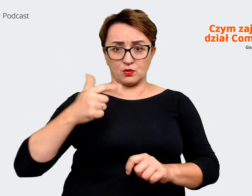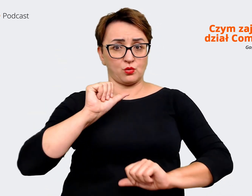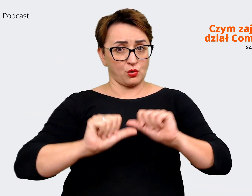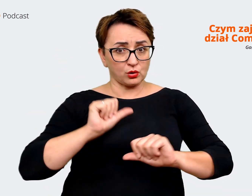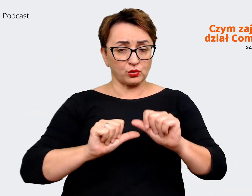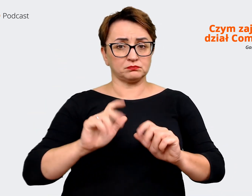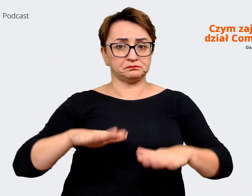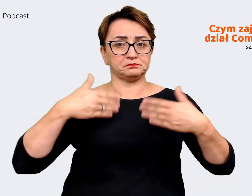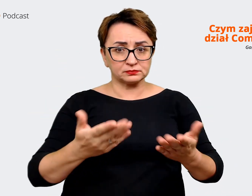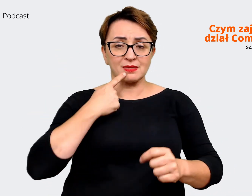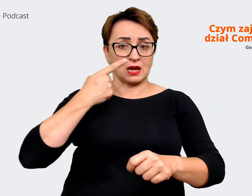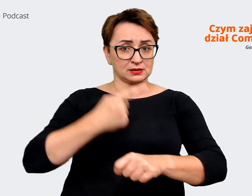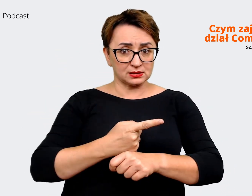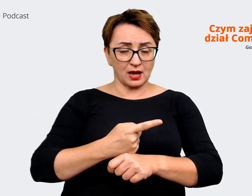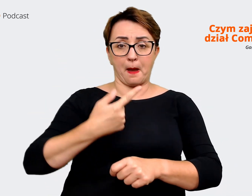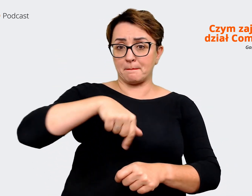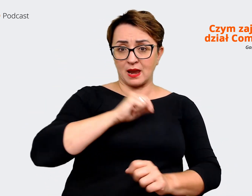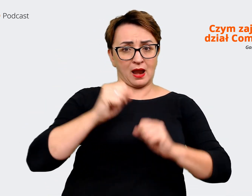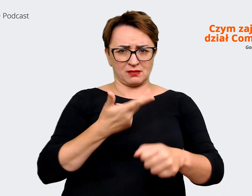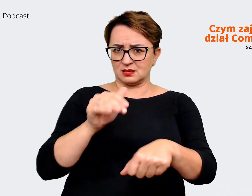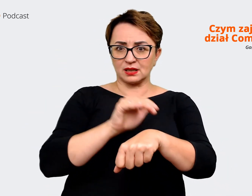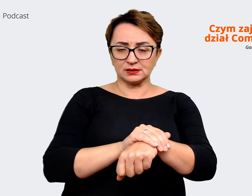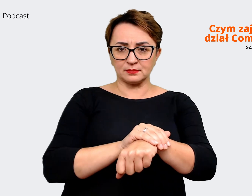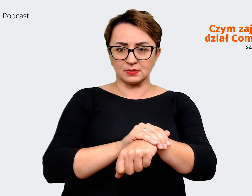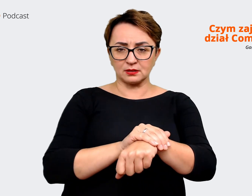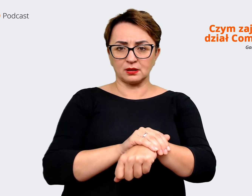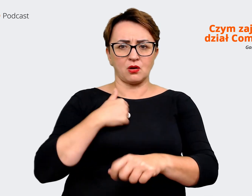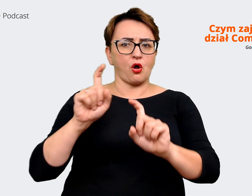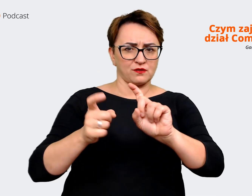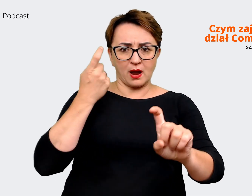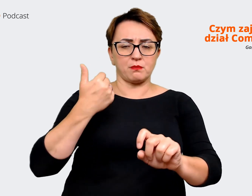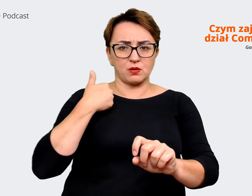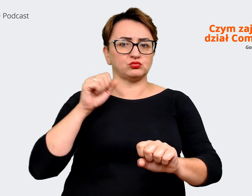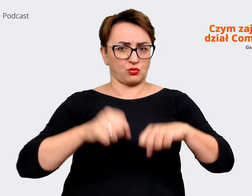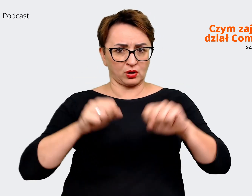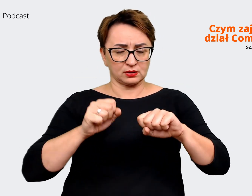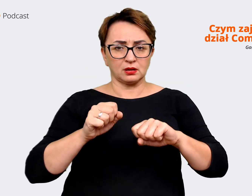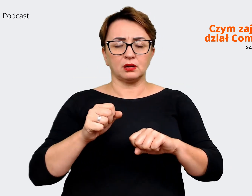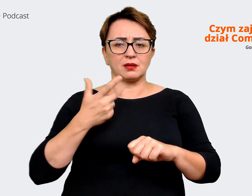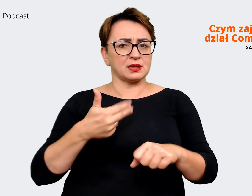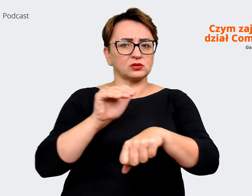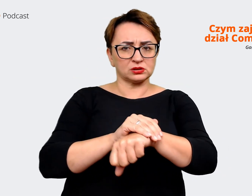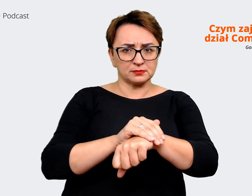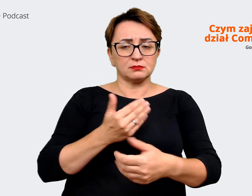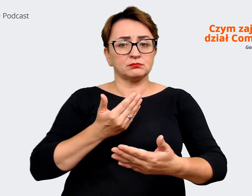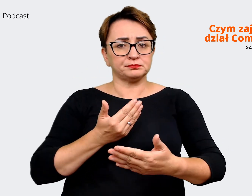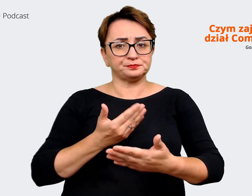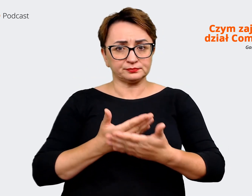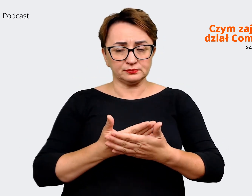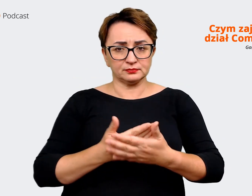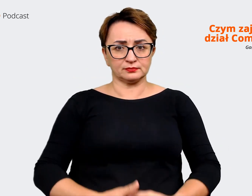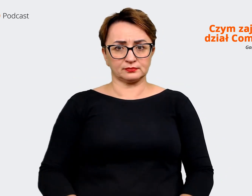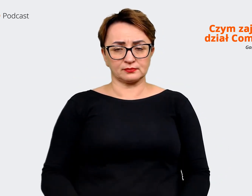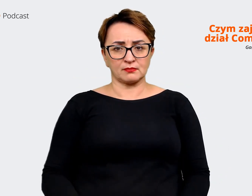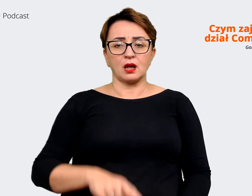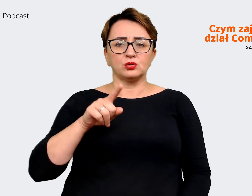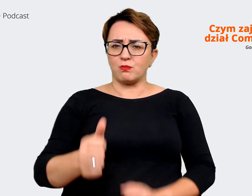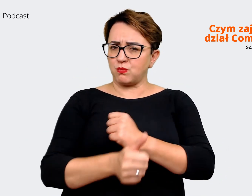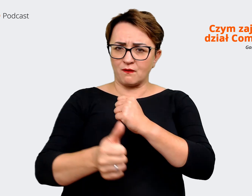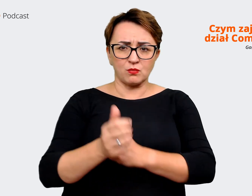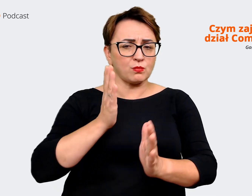postępowanie, gdzie UOKiK zbierał materiał dowodowy dotyczący tego rzekomego faworyzowania naszego własnego sklepu kosztem innych sprzedających i właśnie w